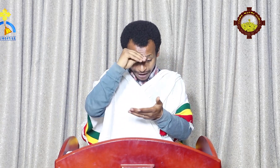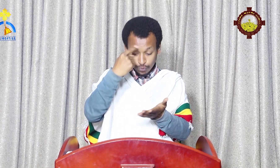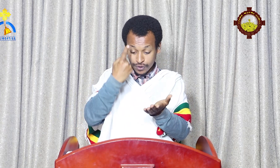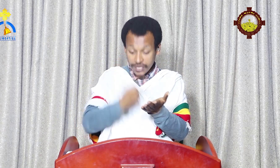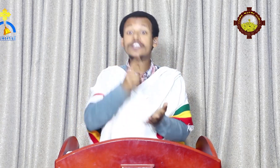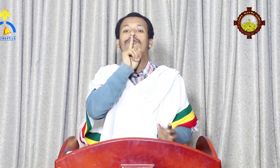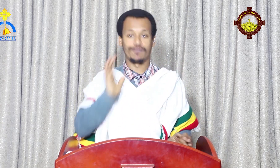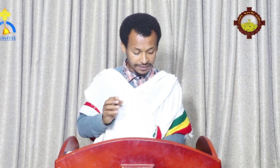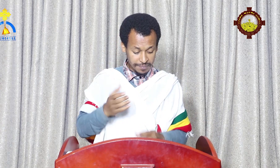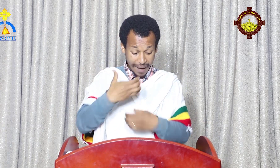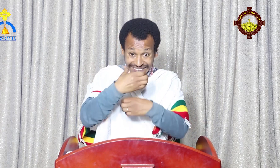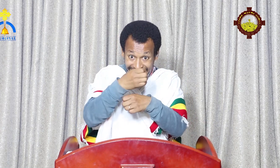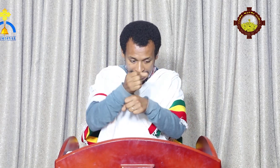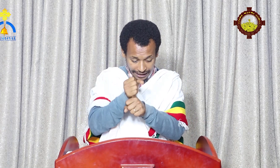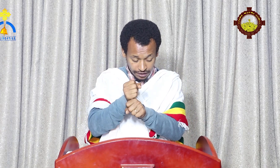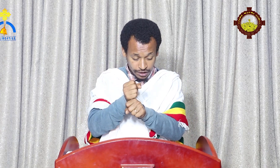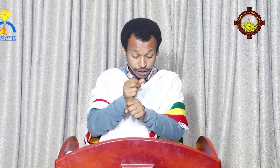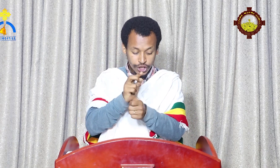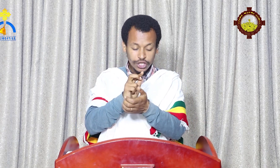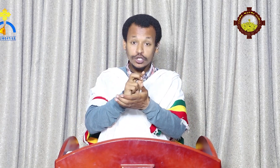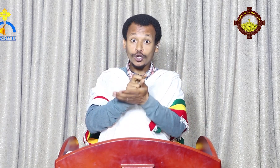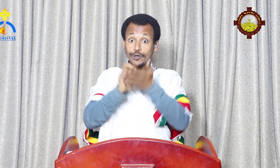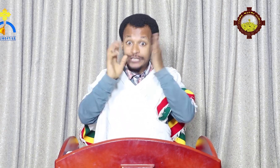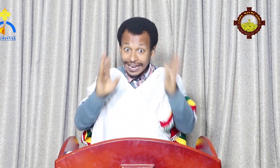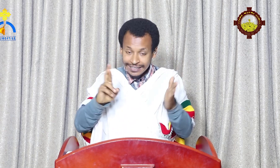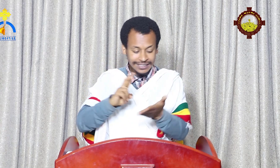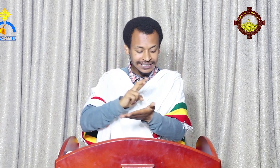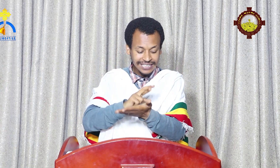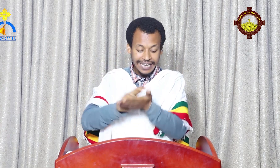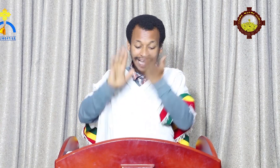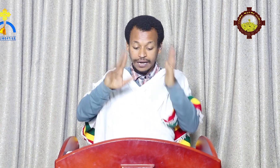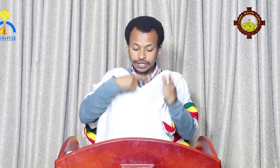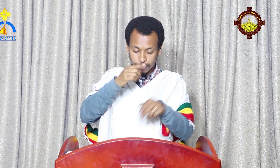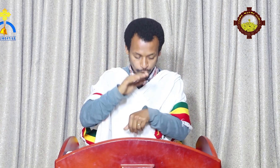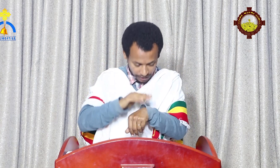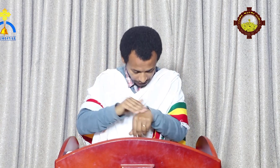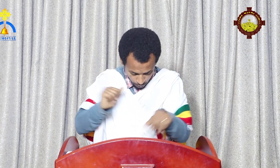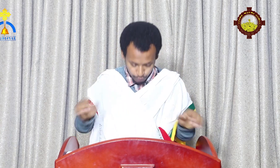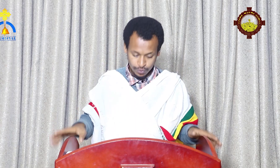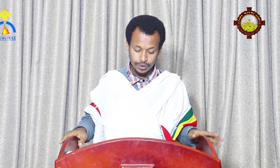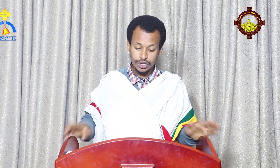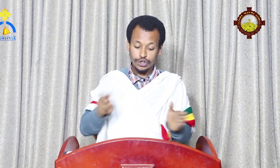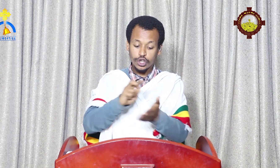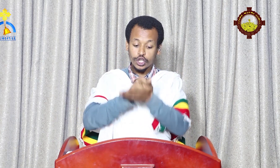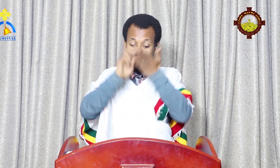የተማረው ይህ ነው። በአጠቃላይ ቅዱሳን ጻድቃን ተብለው ይጠራሉ።